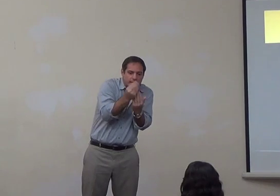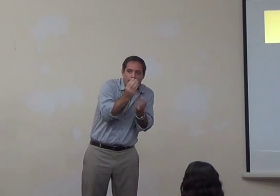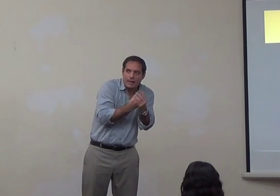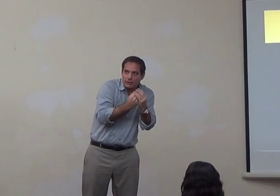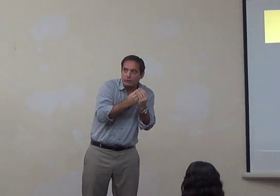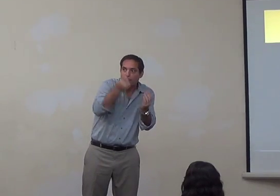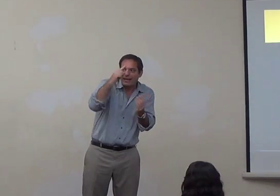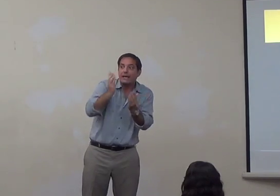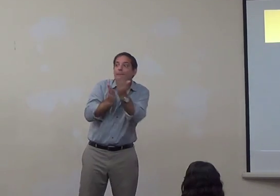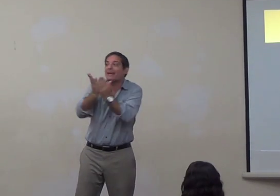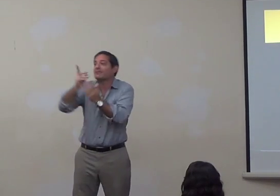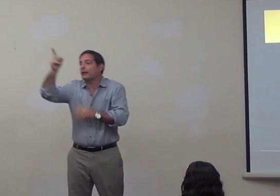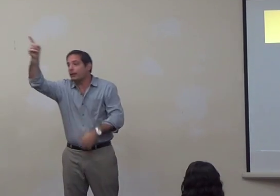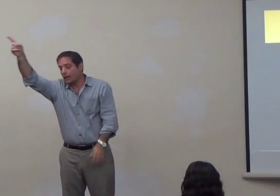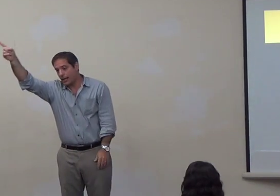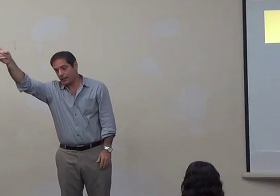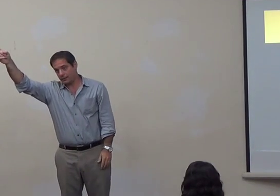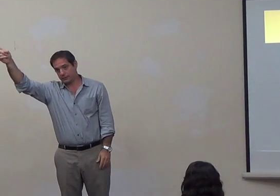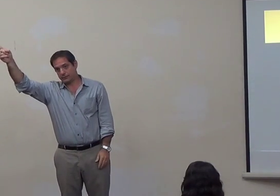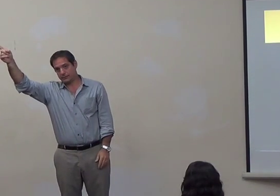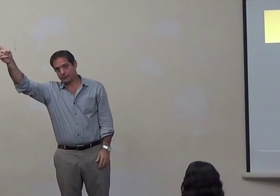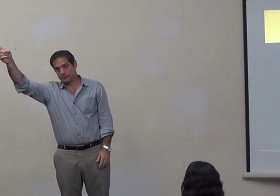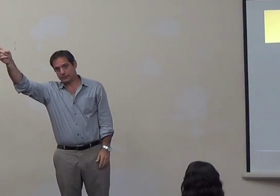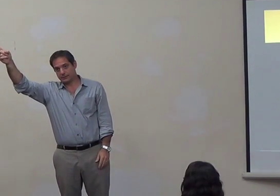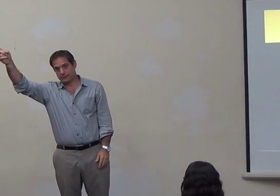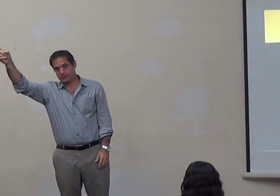en nuestras manos, ¿para qué? Para servirle a Él.